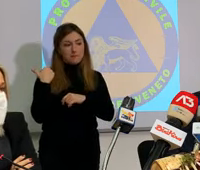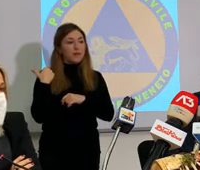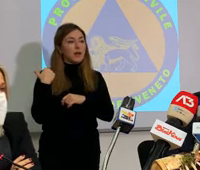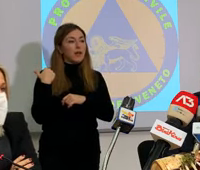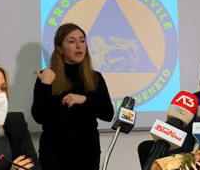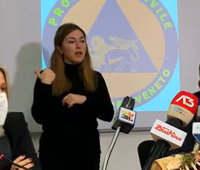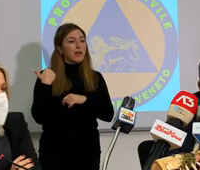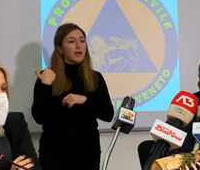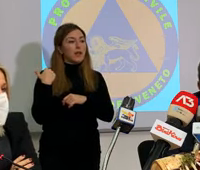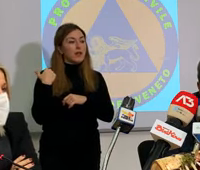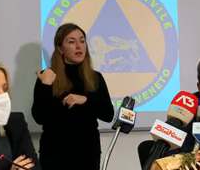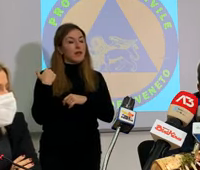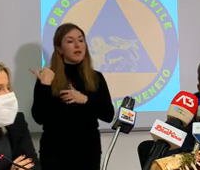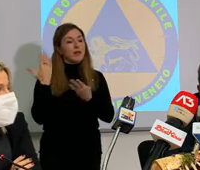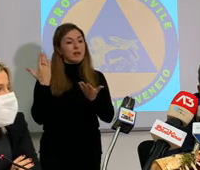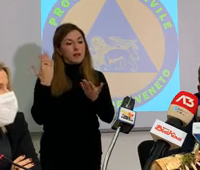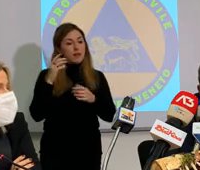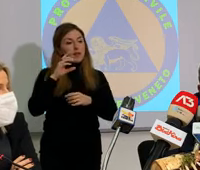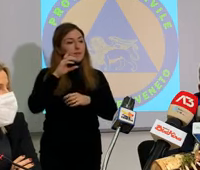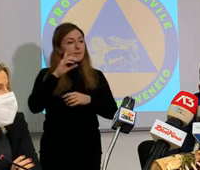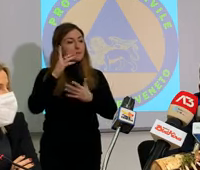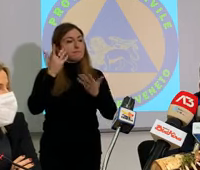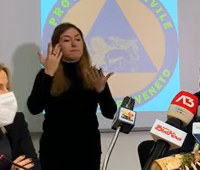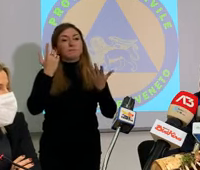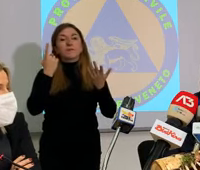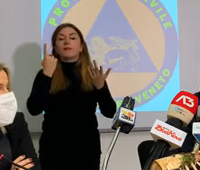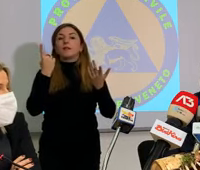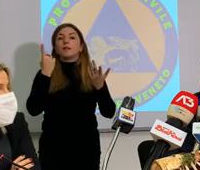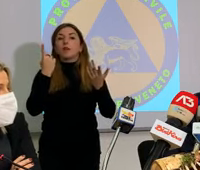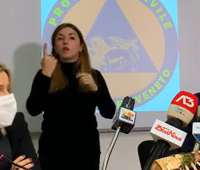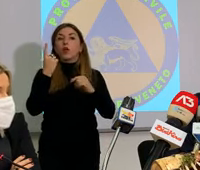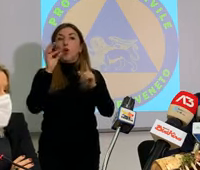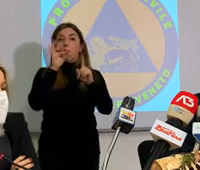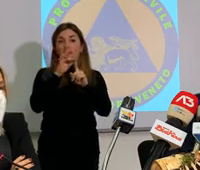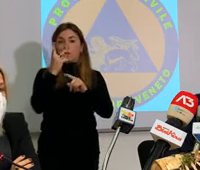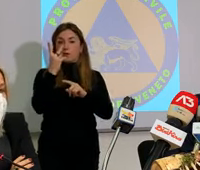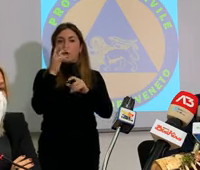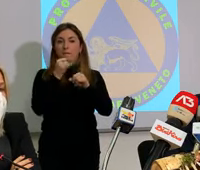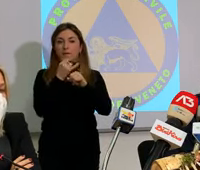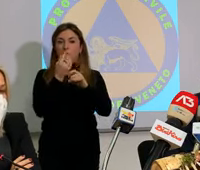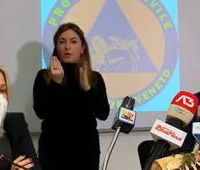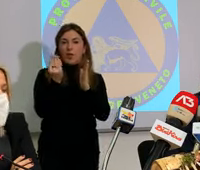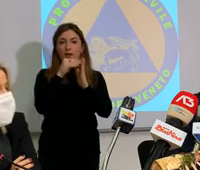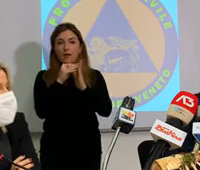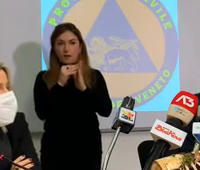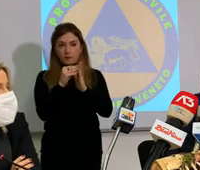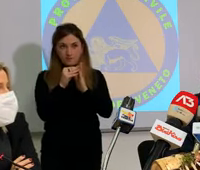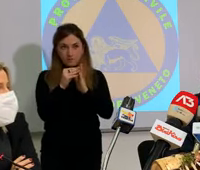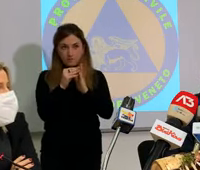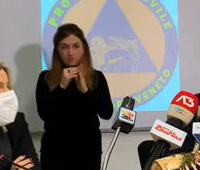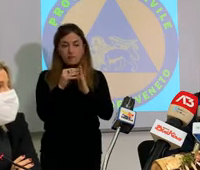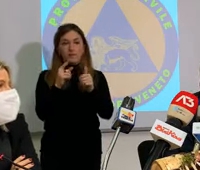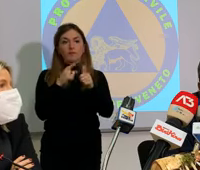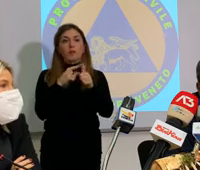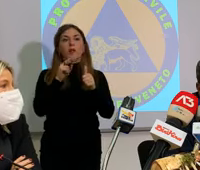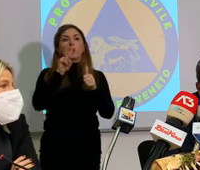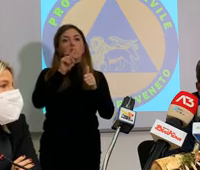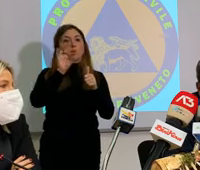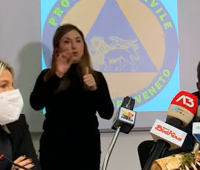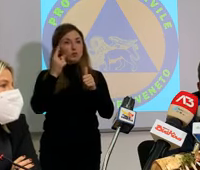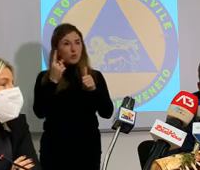che fissa gli obiettivi i direttori generali sono stati indicati due obiettivi particolari il 2.1 che